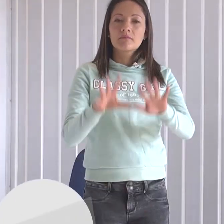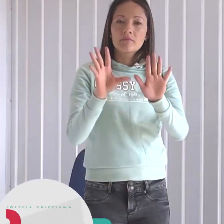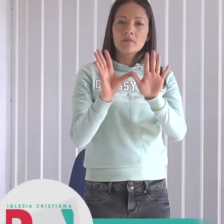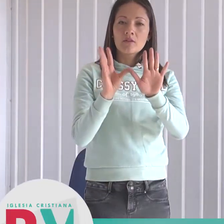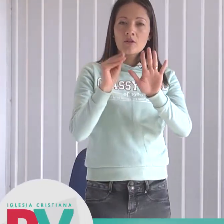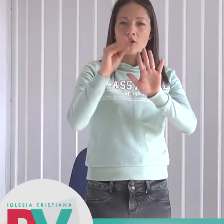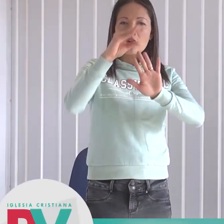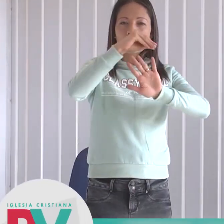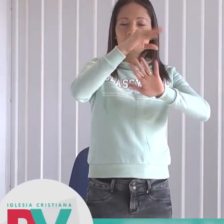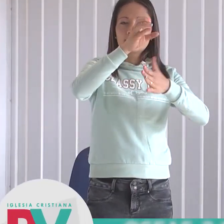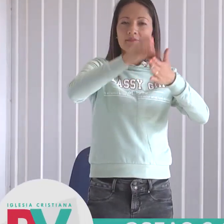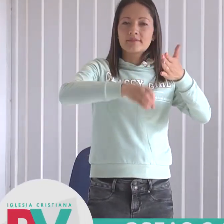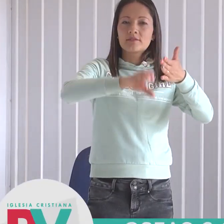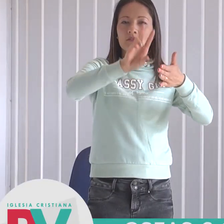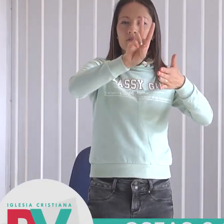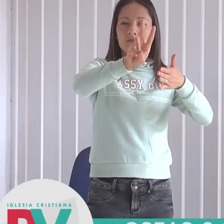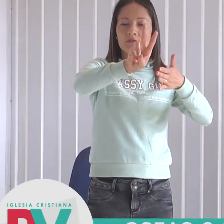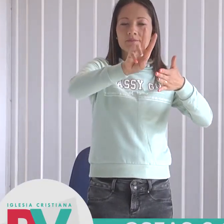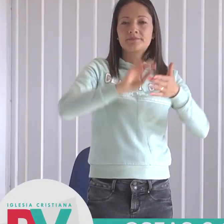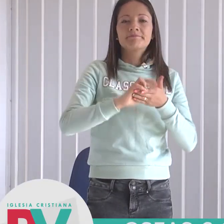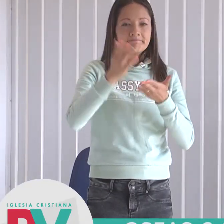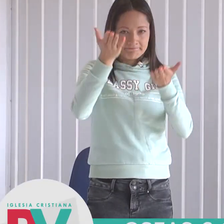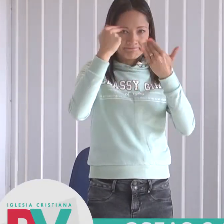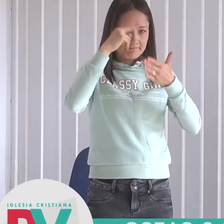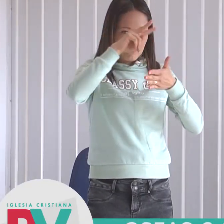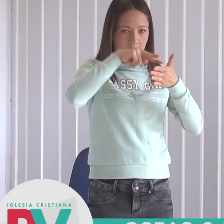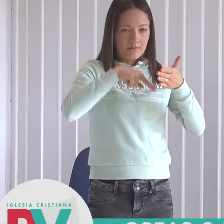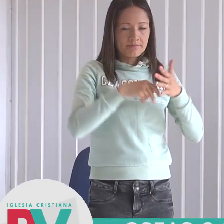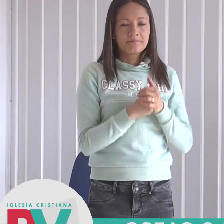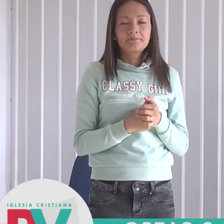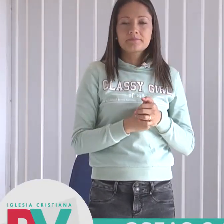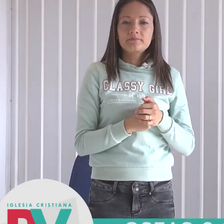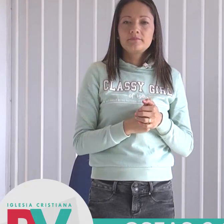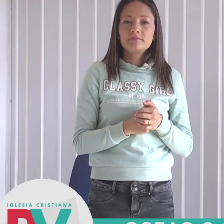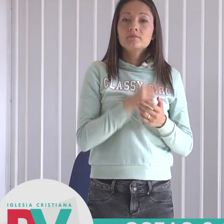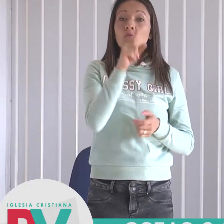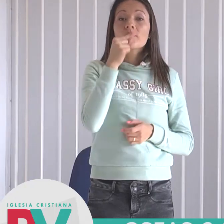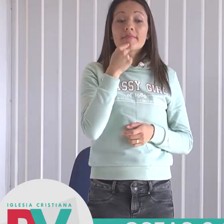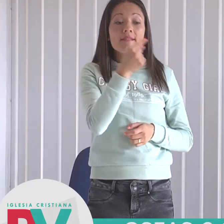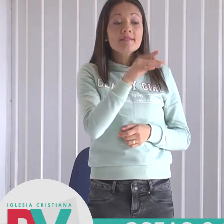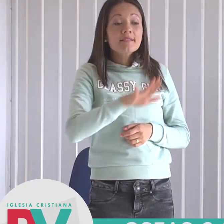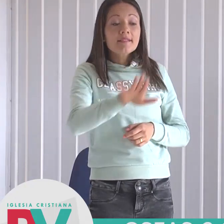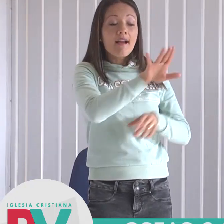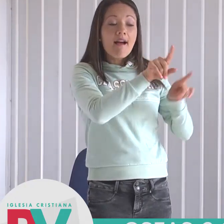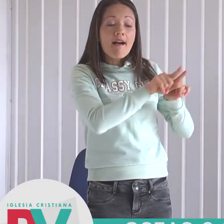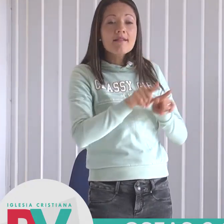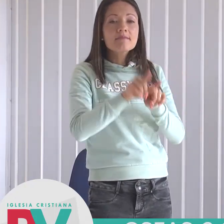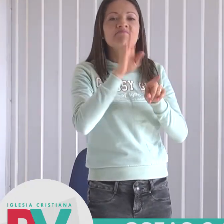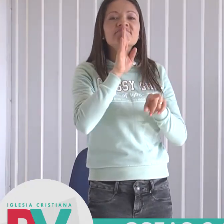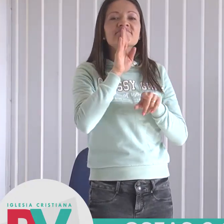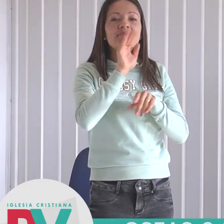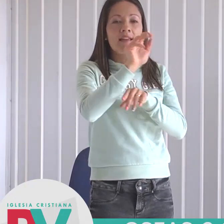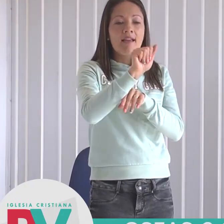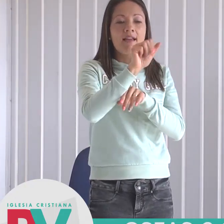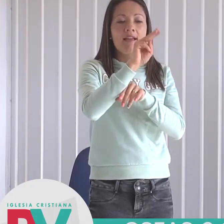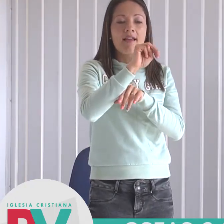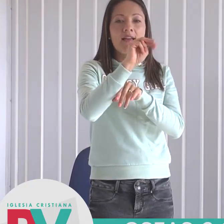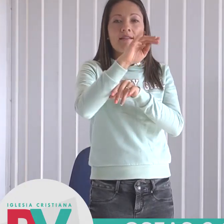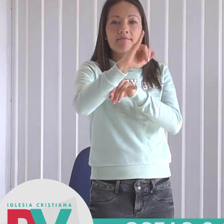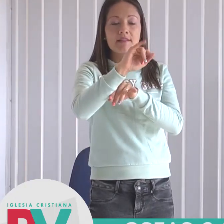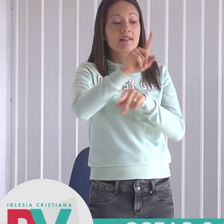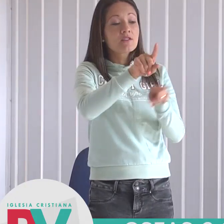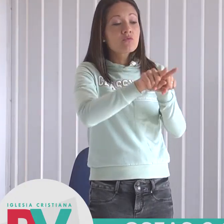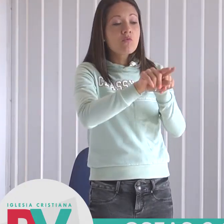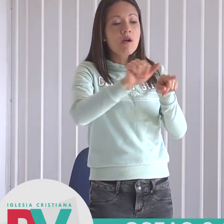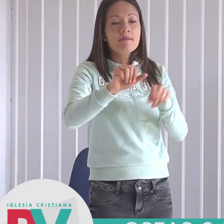Oseas capítulo número 2. Leamos. Decid a vuestros hermanos, Anmi, y a vuestras